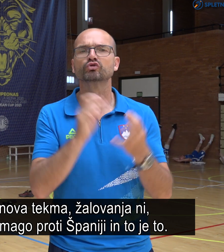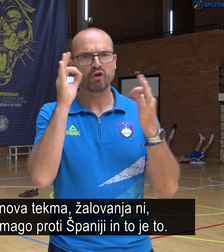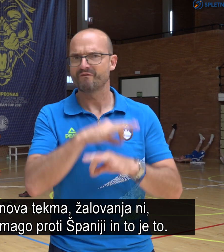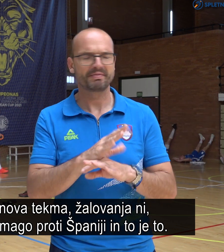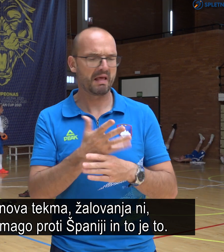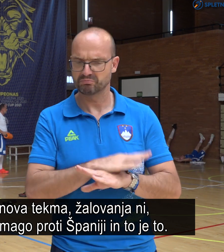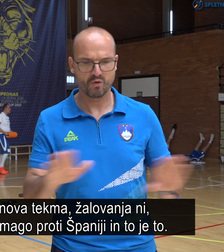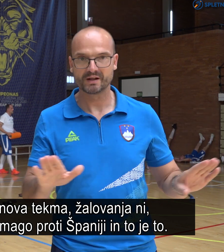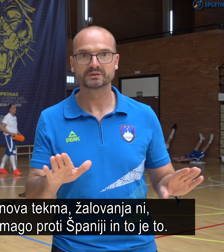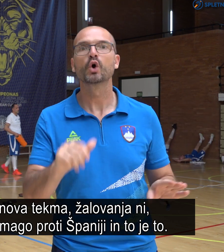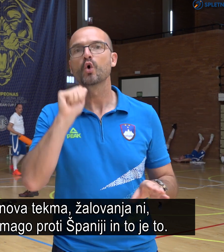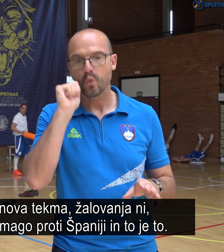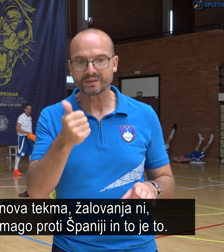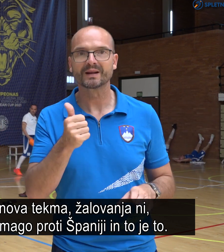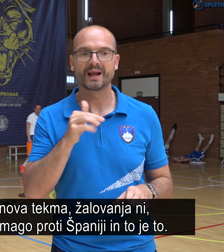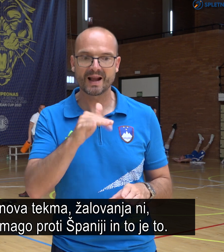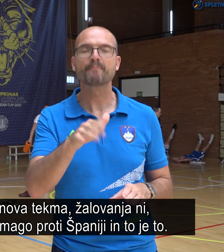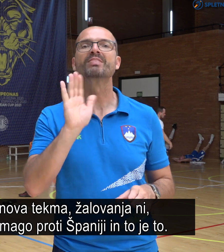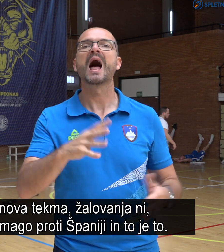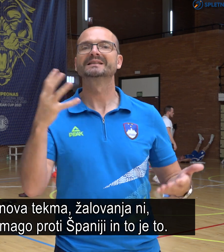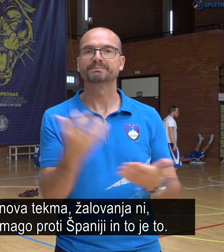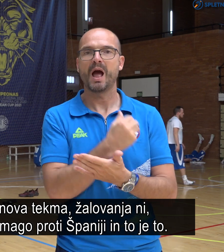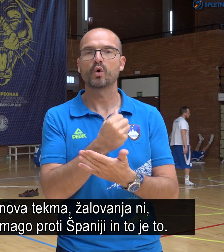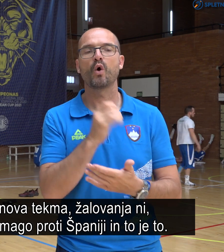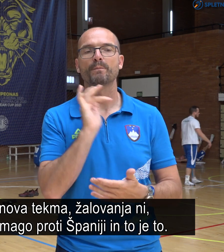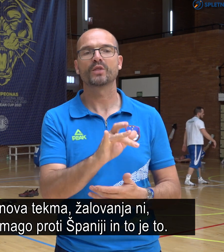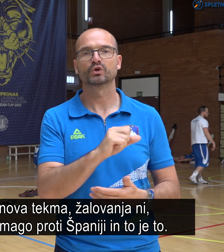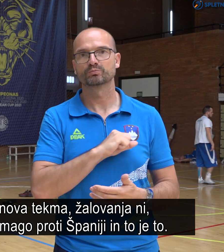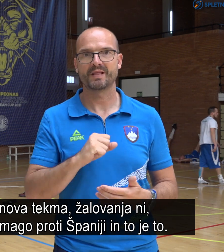ni, tako da jutri gremo na zmago proti Španiji in to je to.